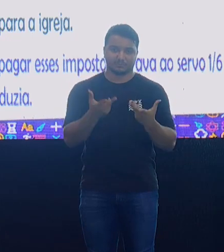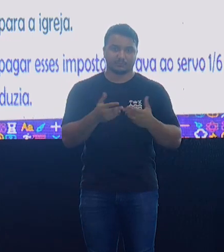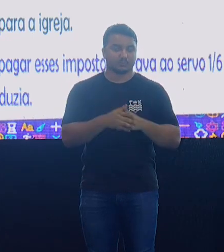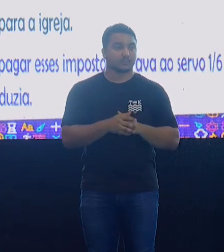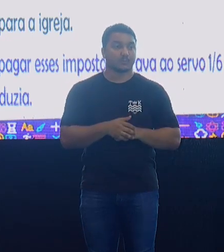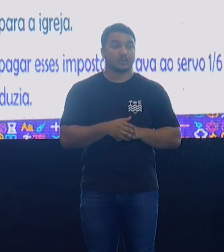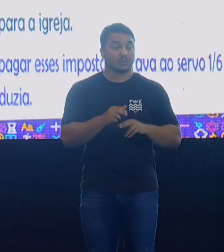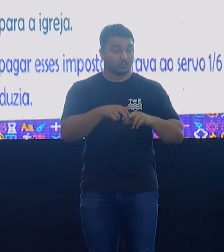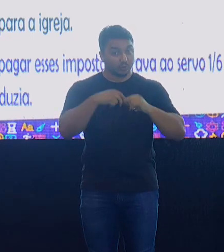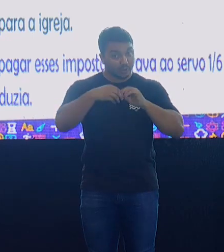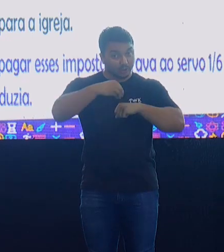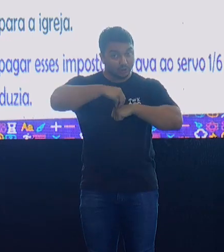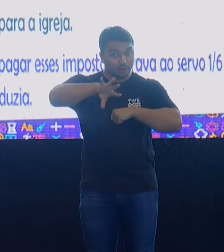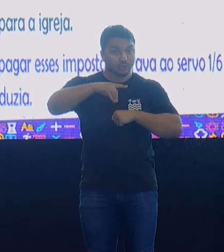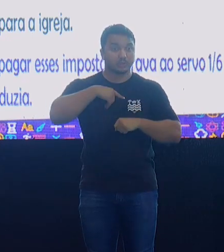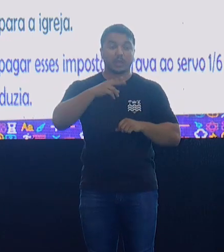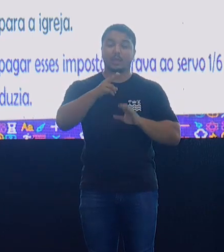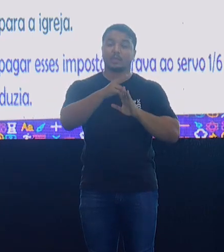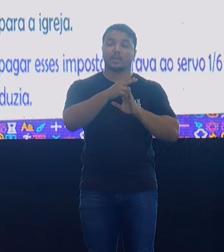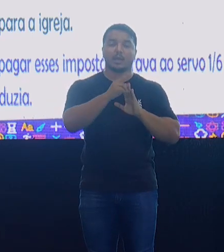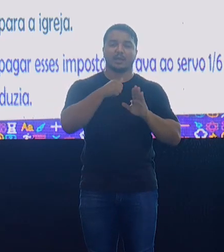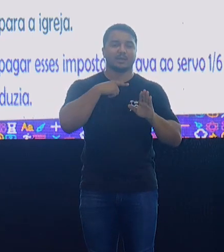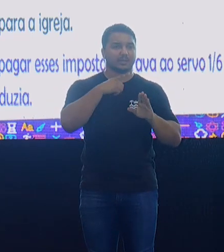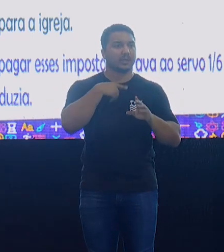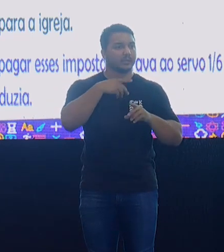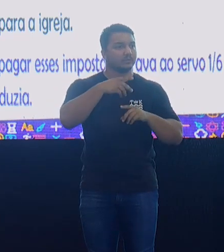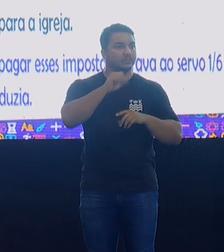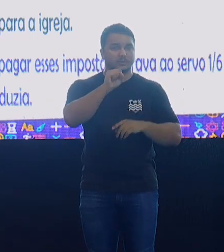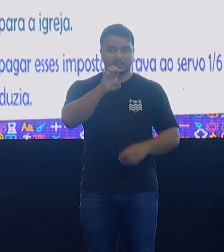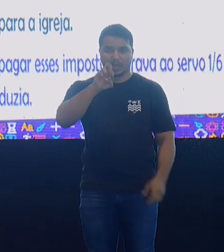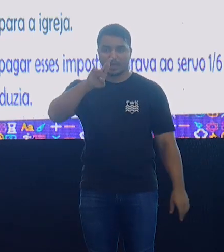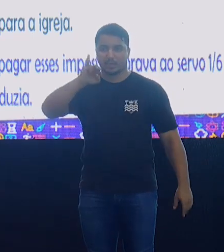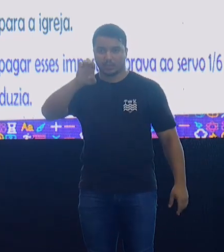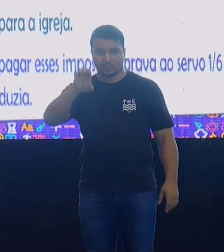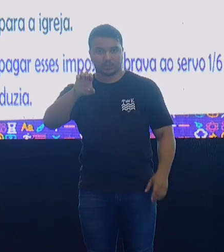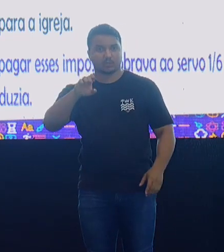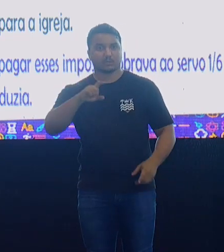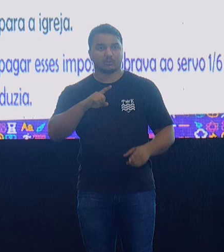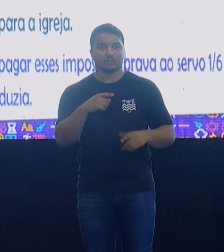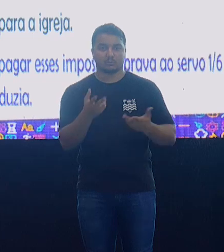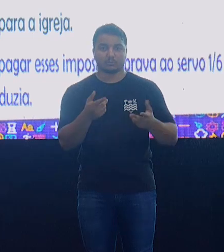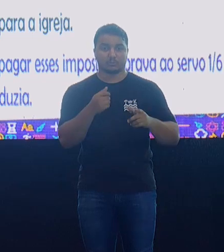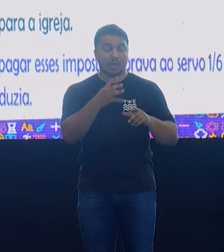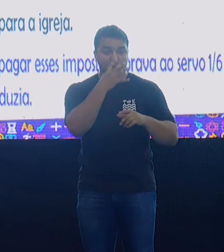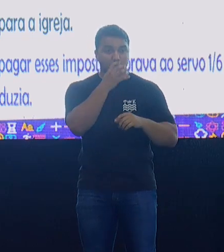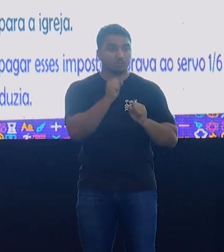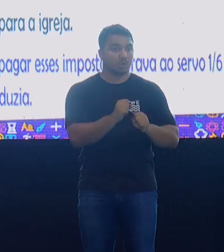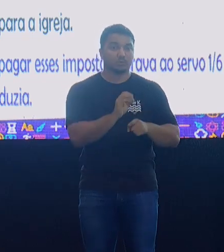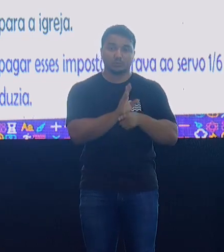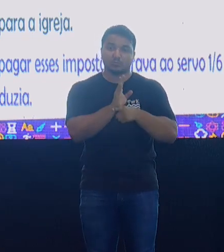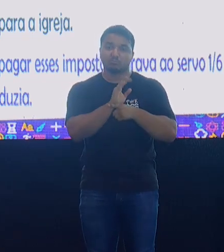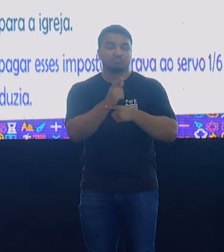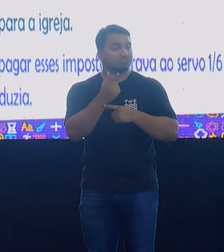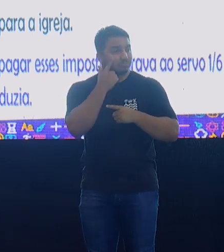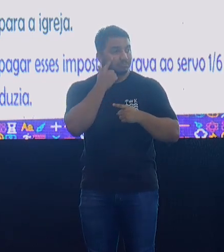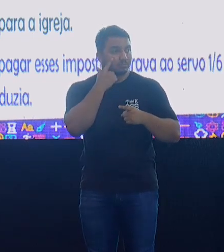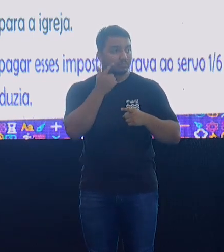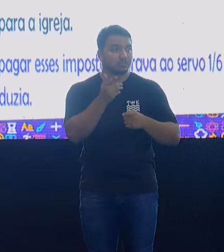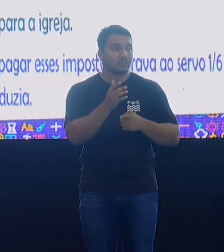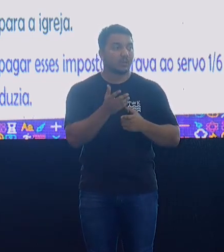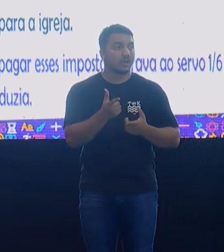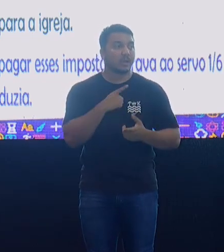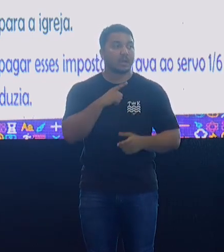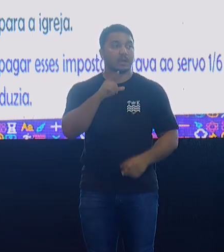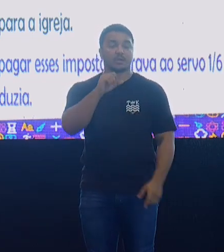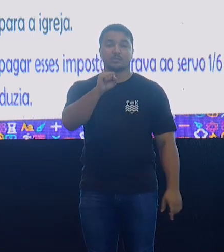uma dica de uma série, para quem gosta disso, certo? Que tem exatamente isso que eu estou te falando.